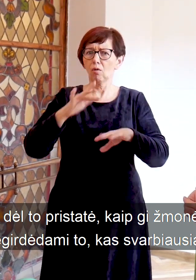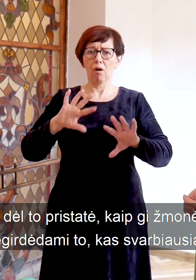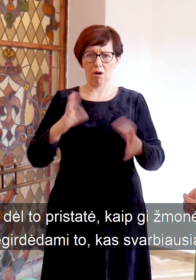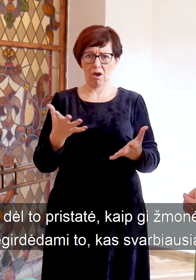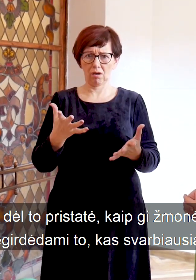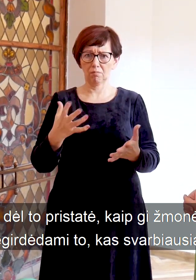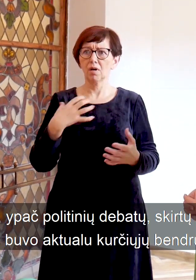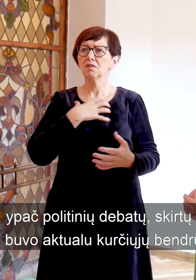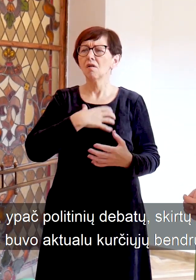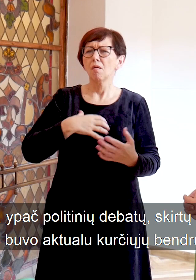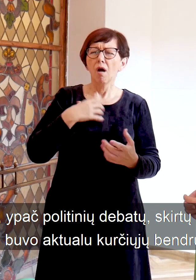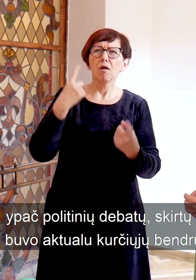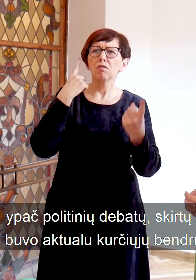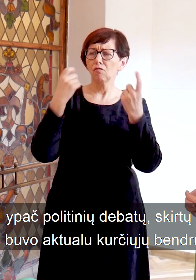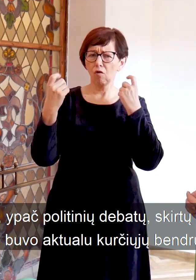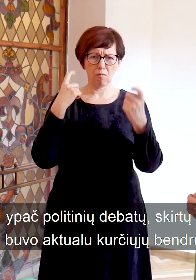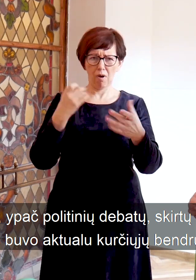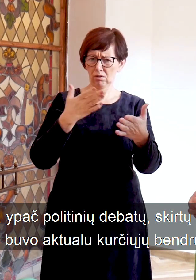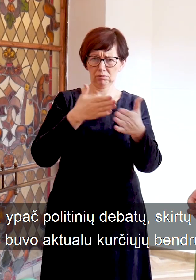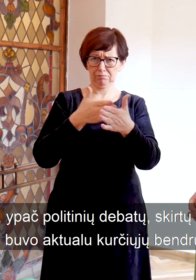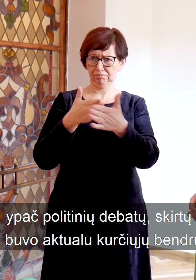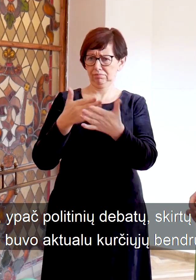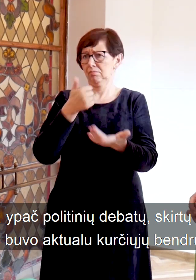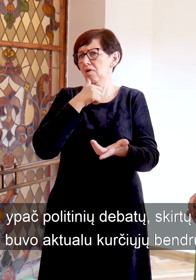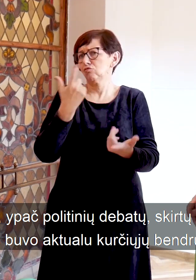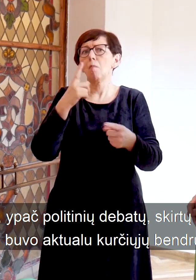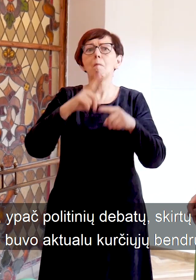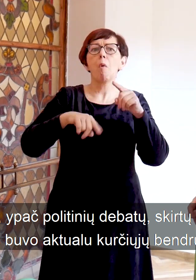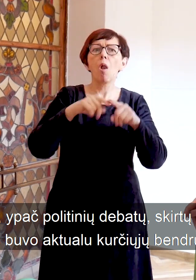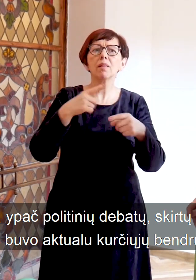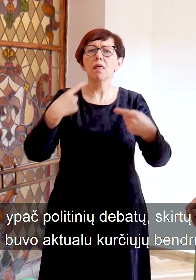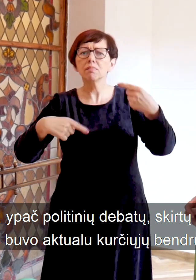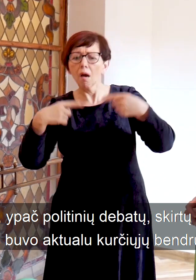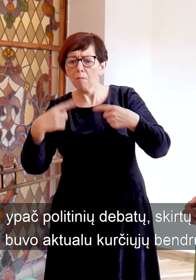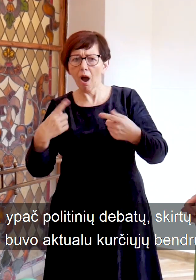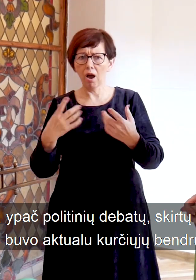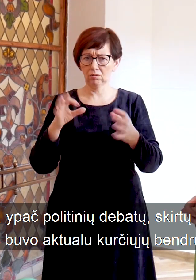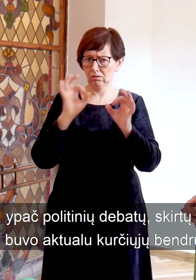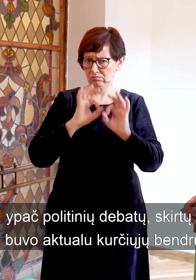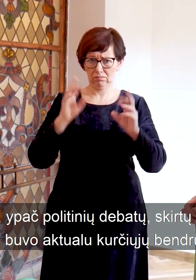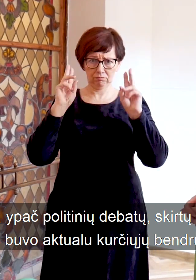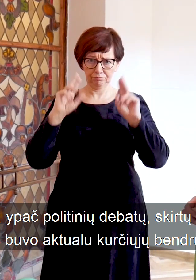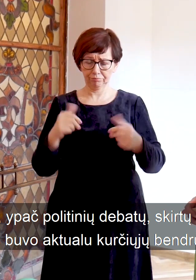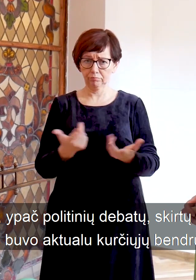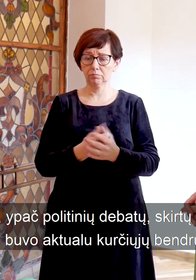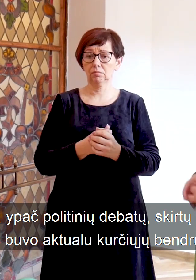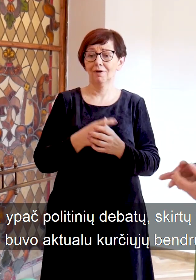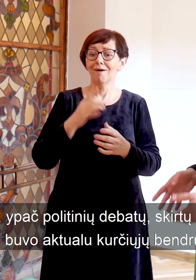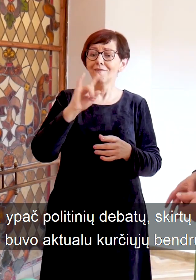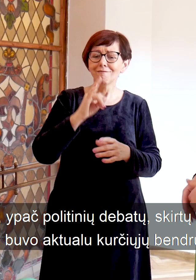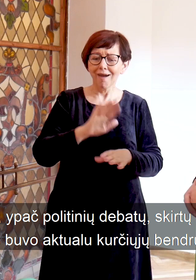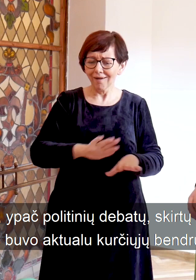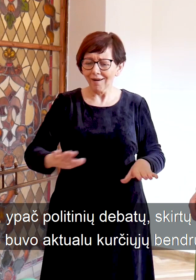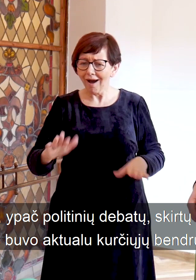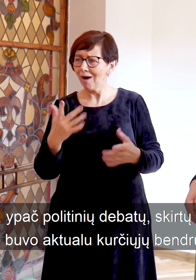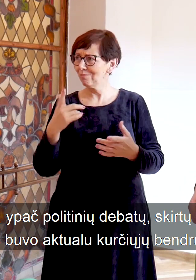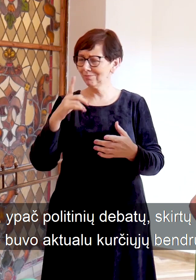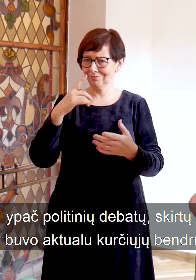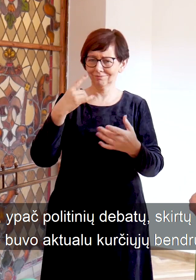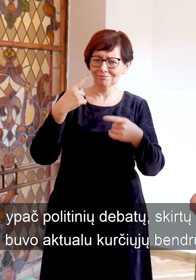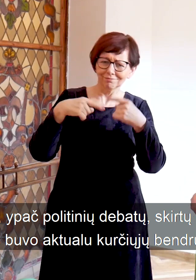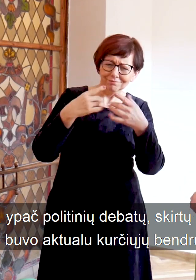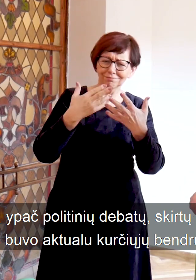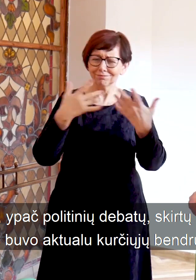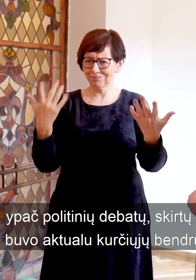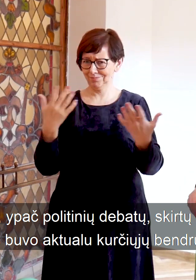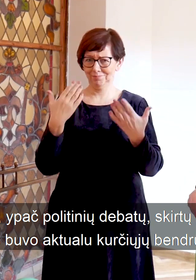kas svarbiausia, įvairiausių laidų, ypač politinių debatų, skirtų laidų vaikams ir na, kitokių, kas buvo labai